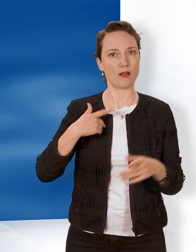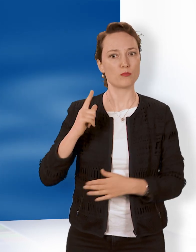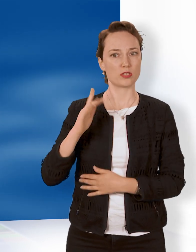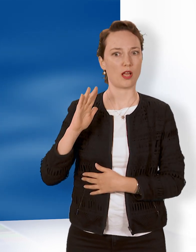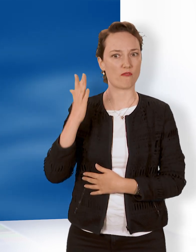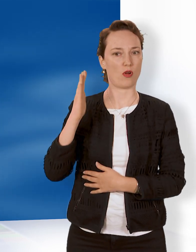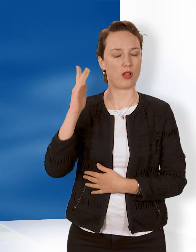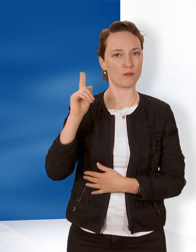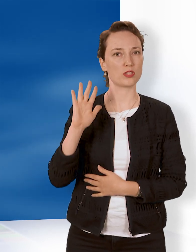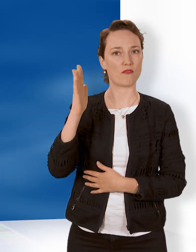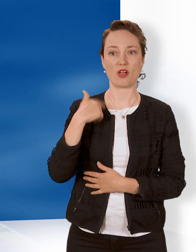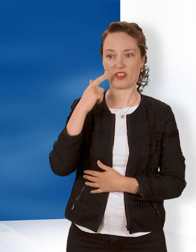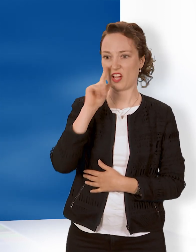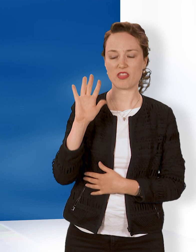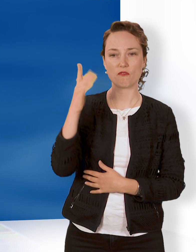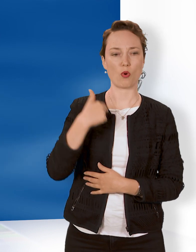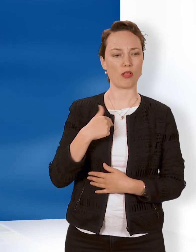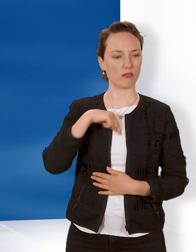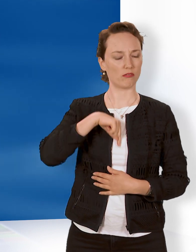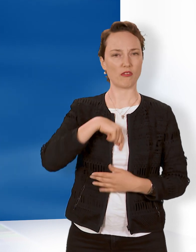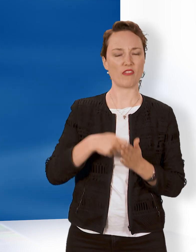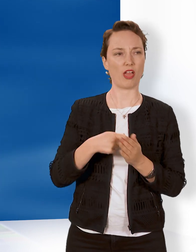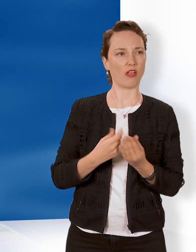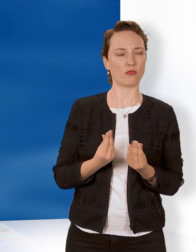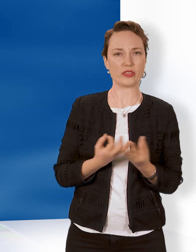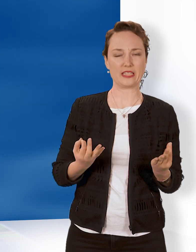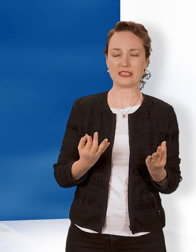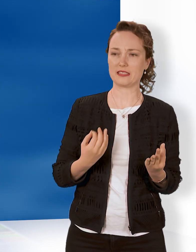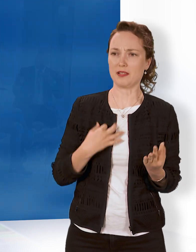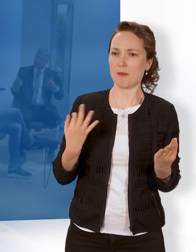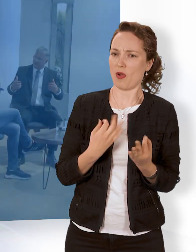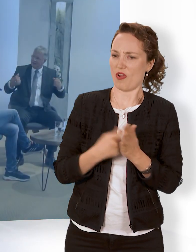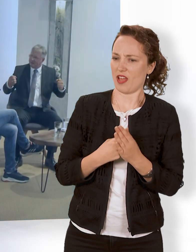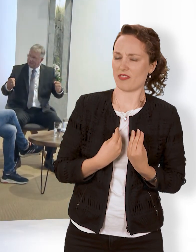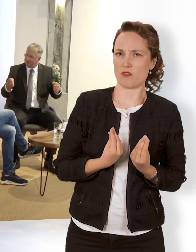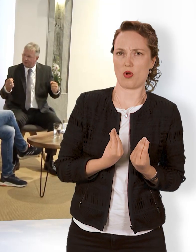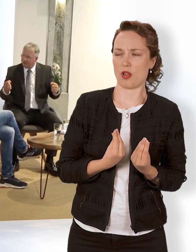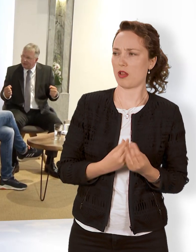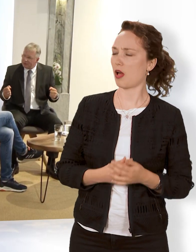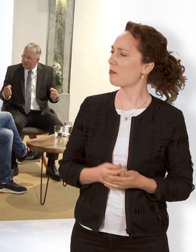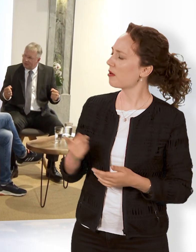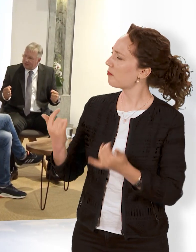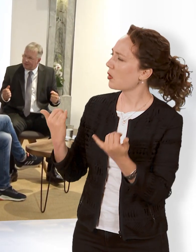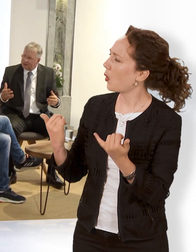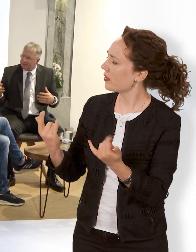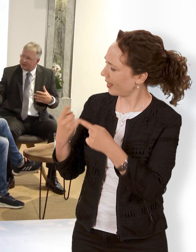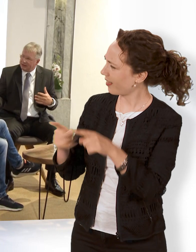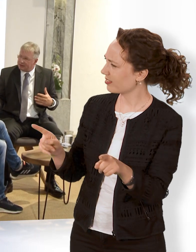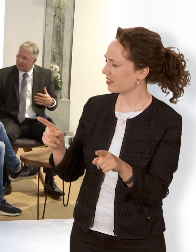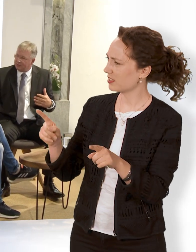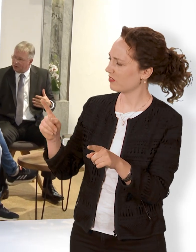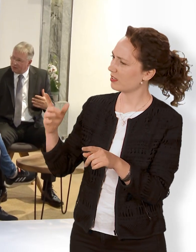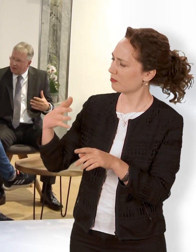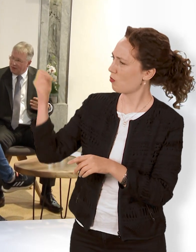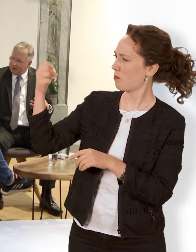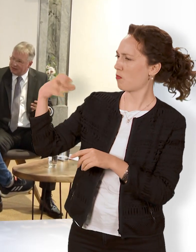ich mich wertvoll fühle. Und das darf einfach nicht sein. Heute gilt es für Sie nicht mehr, Titel und Trophäen zu gewinnen. Sie haben was